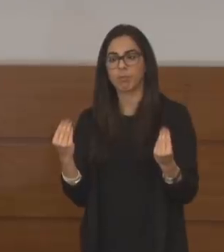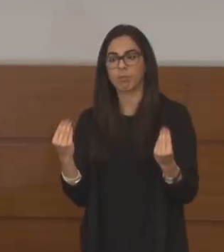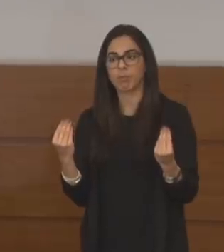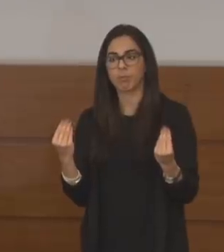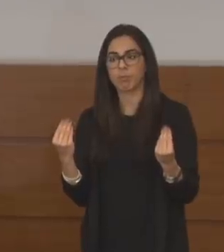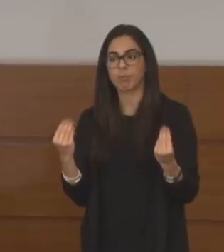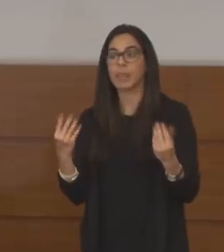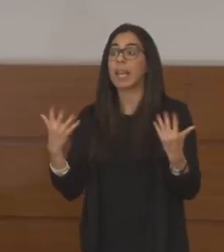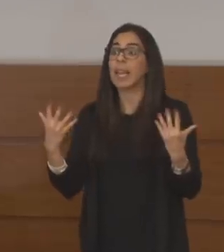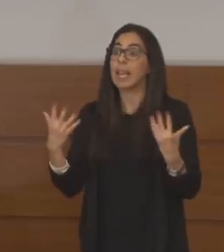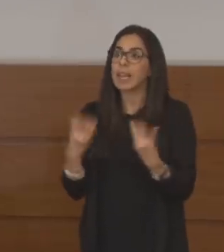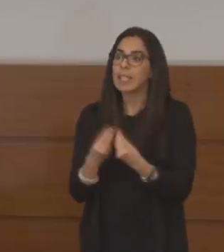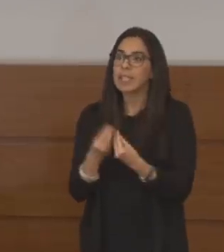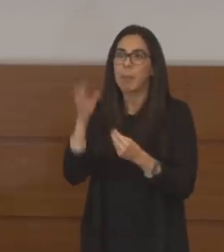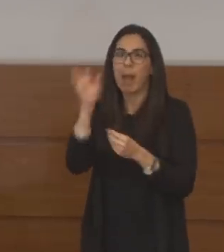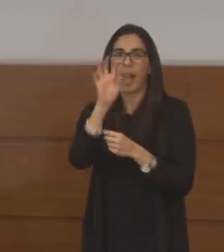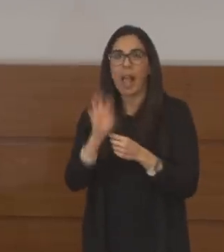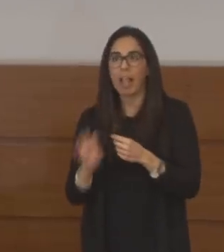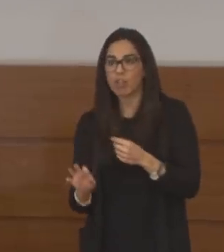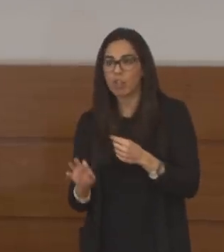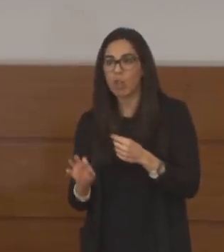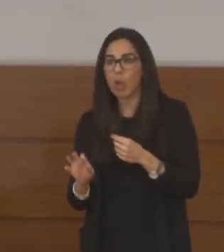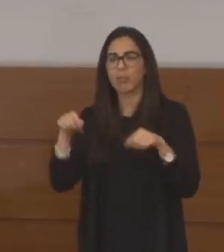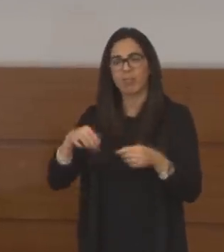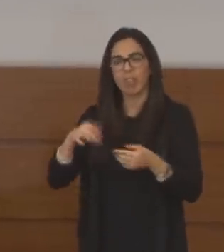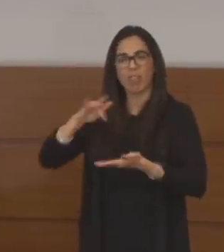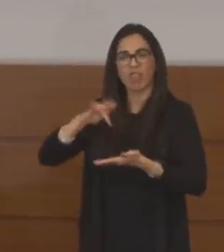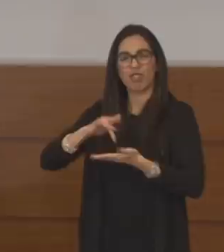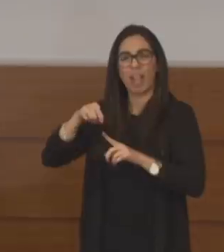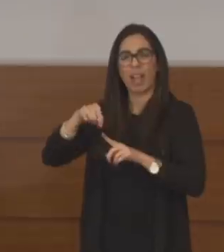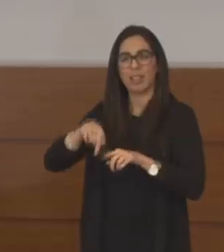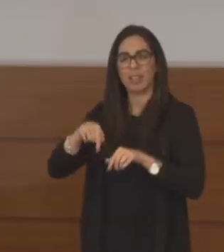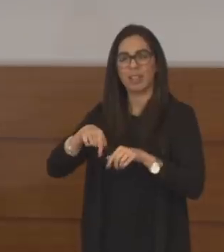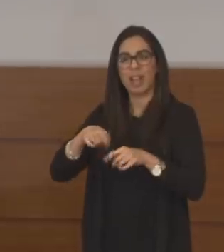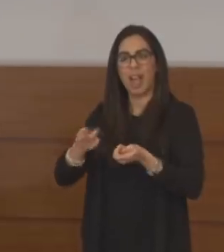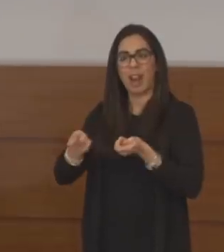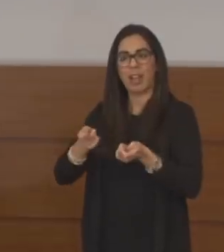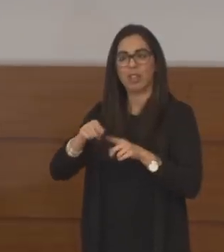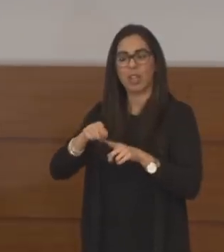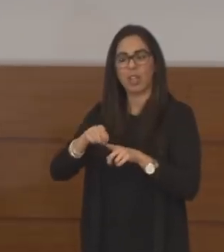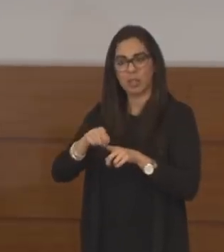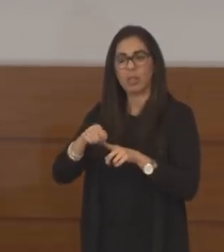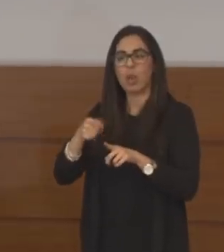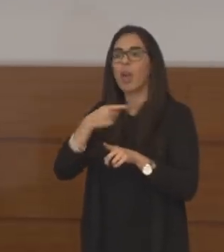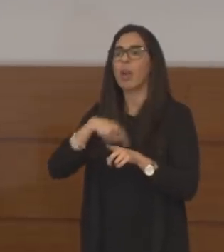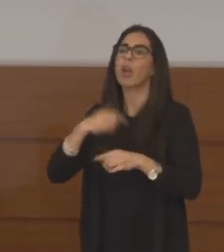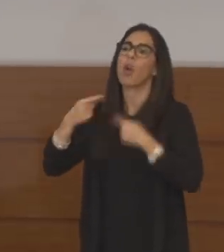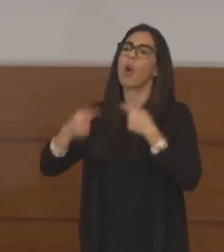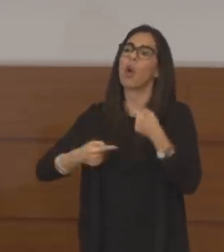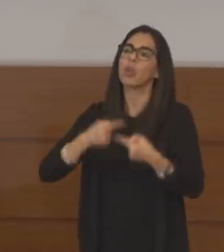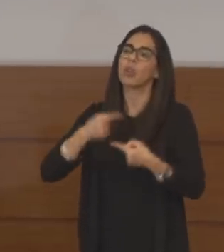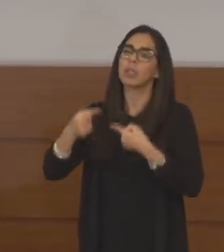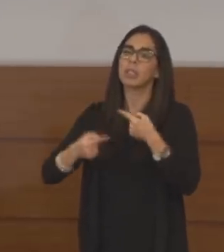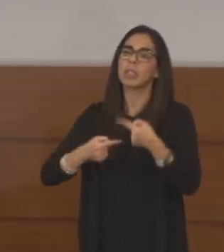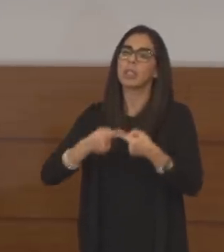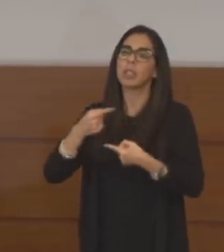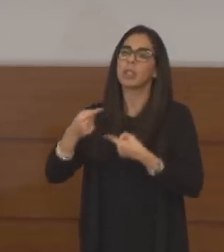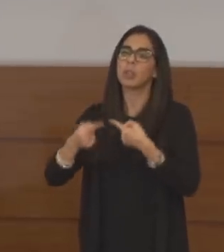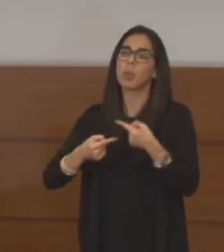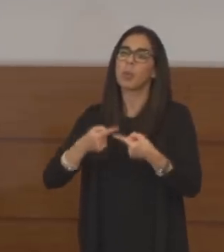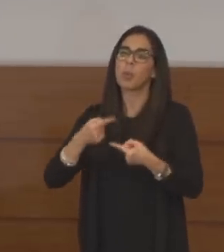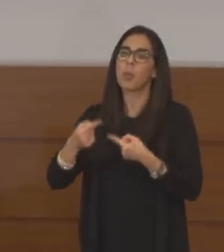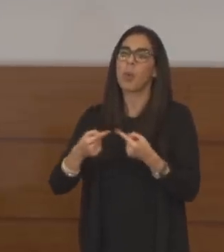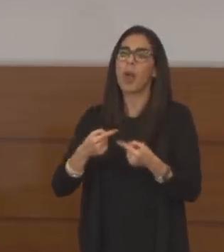insieme con le regioni e qui a livello centrale l'attività di acquisizione dei ventilatori